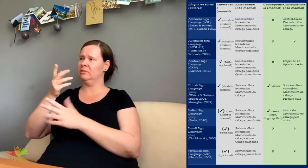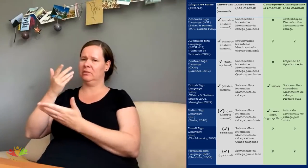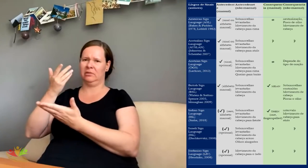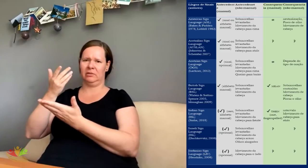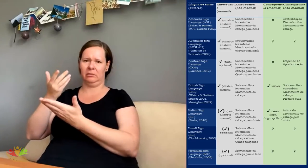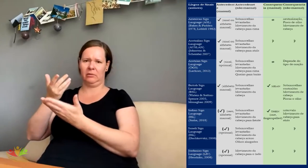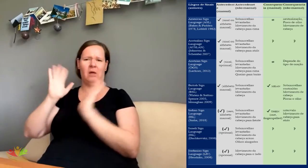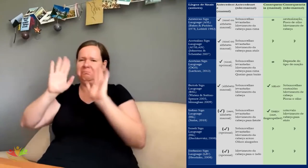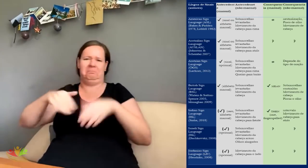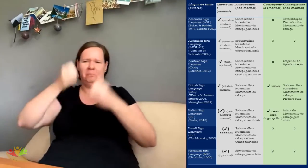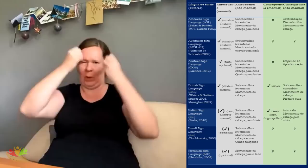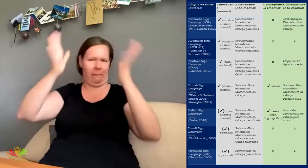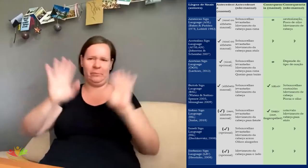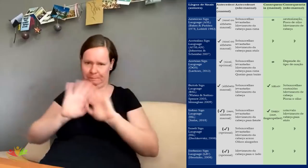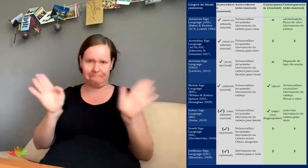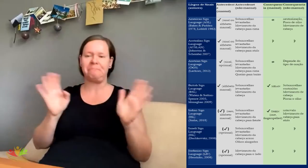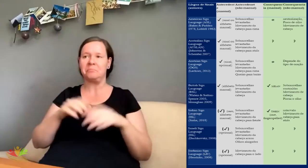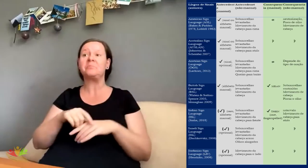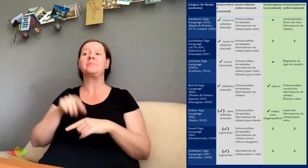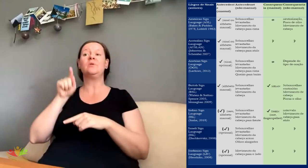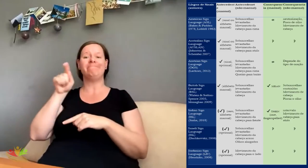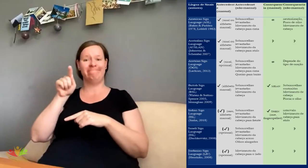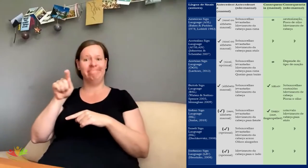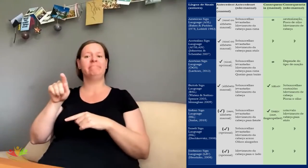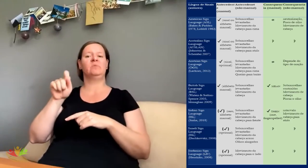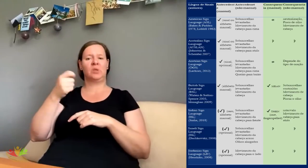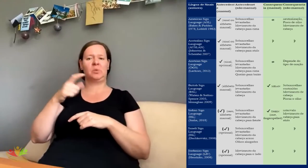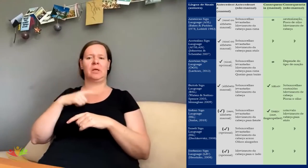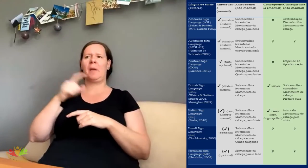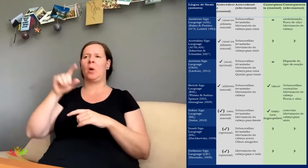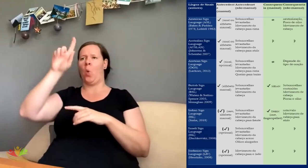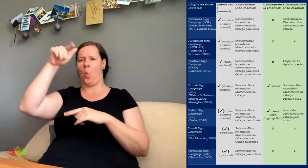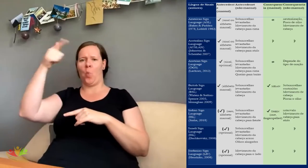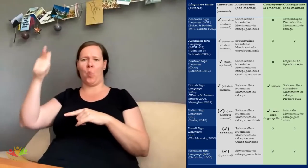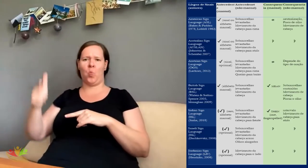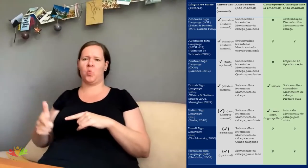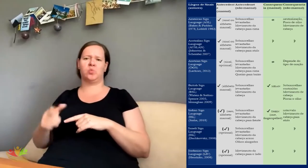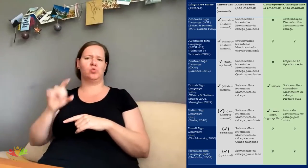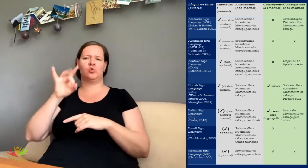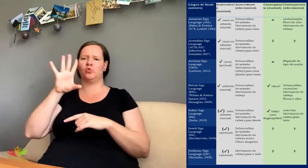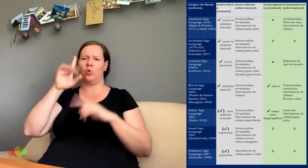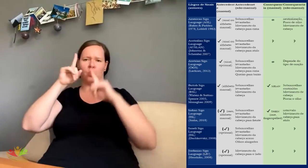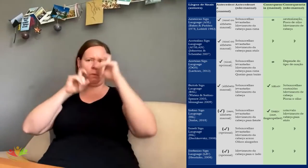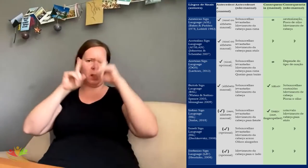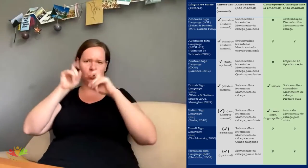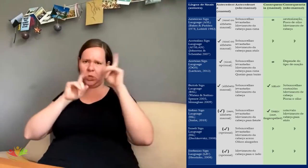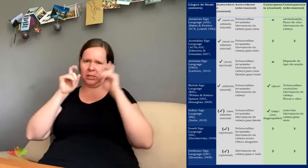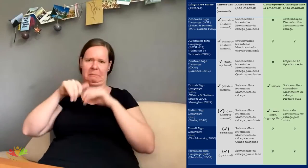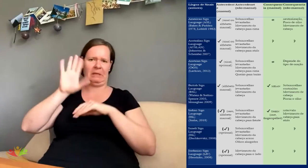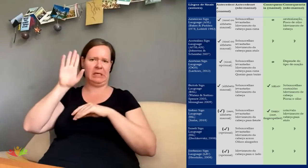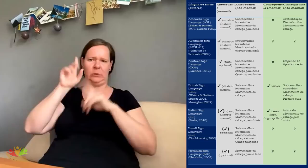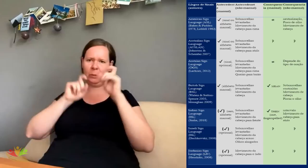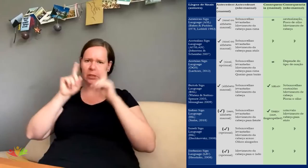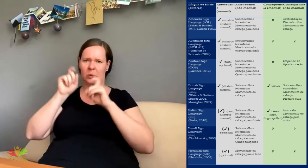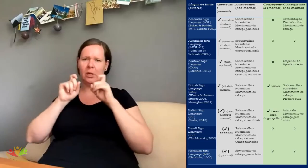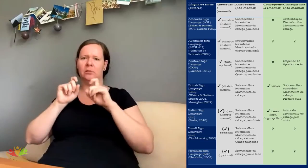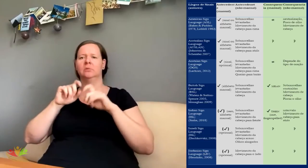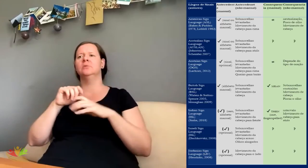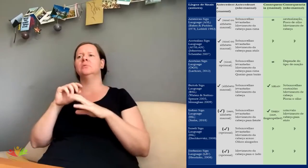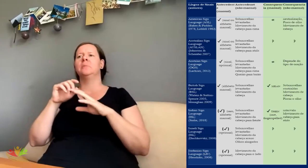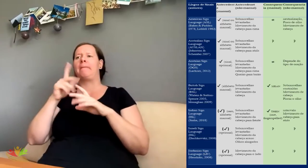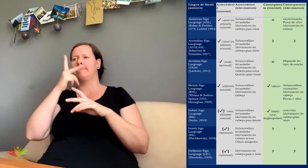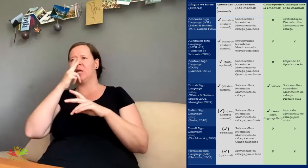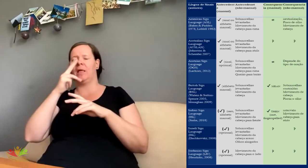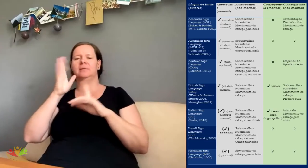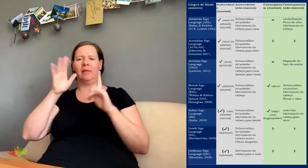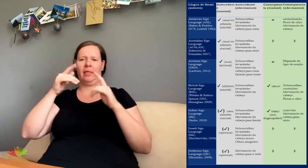Em relação às orações ah, consequentes, a gente sabe que em algumas línguas